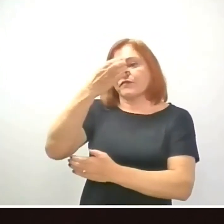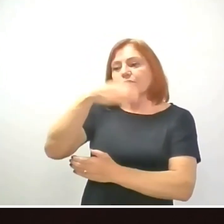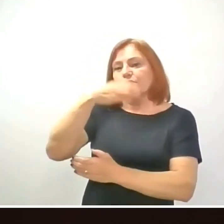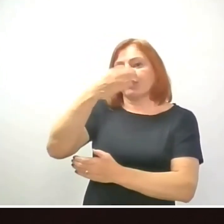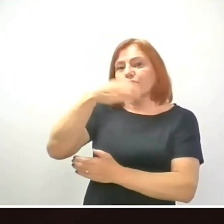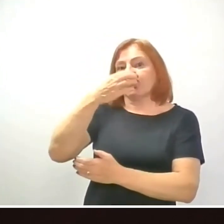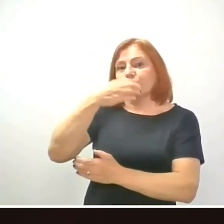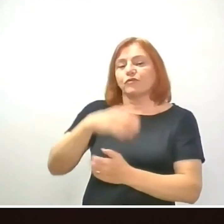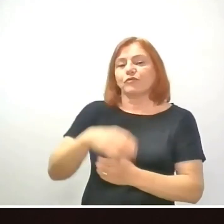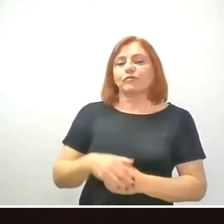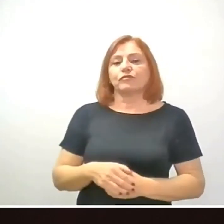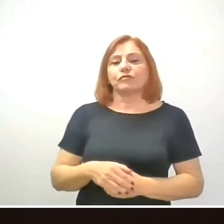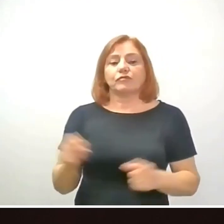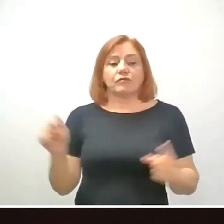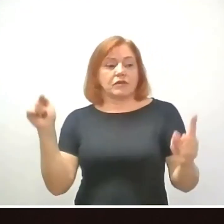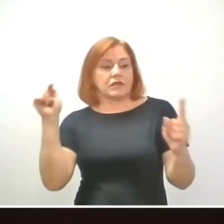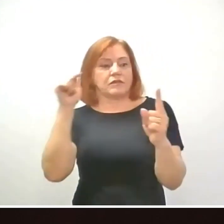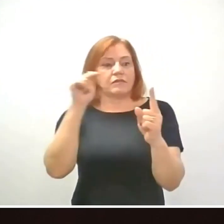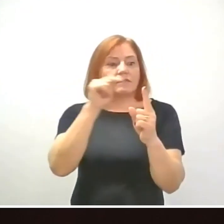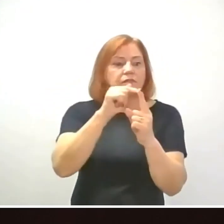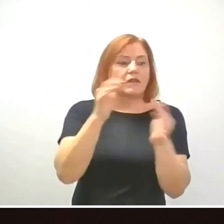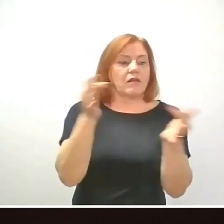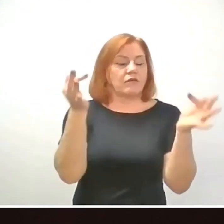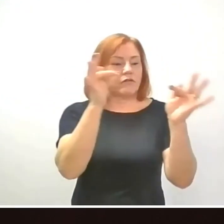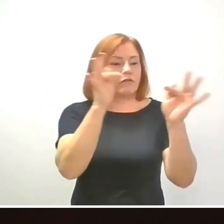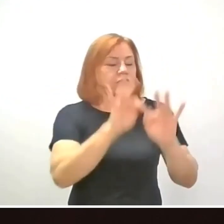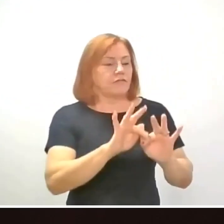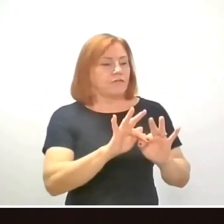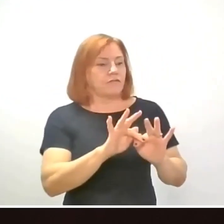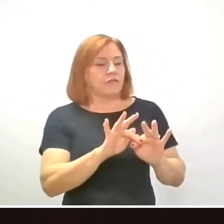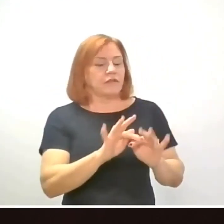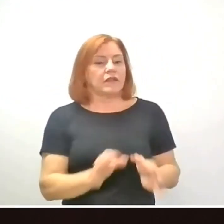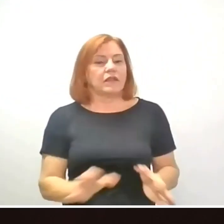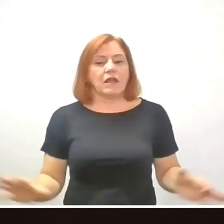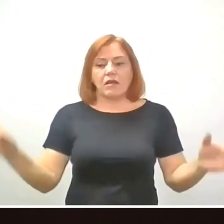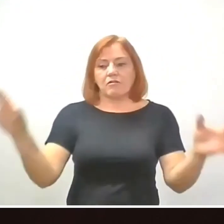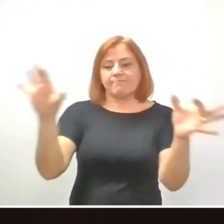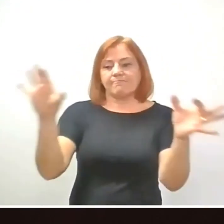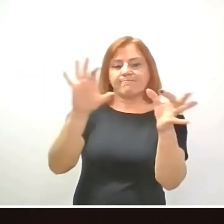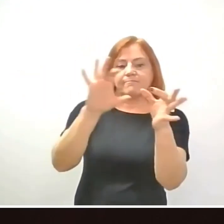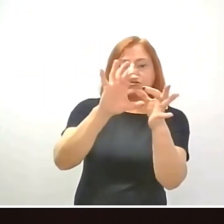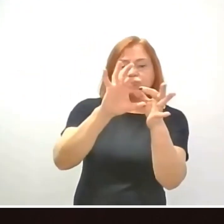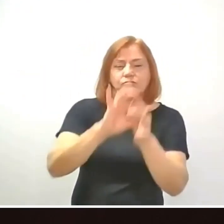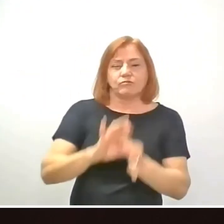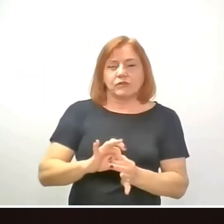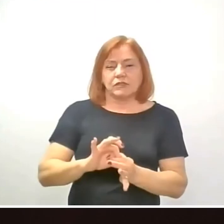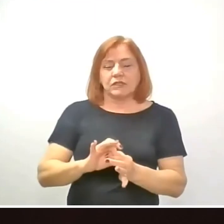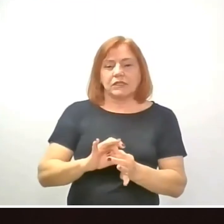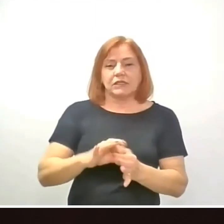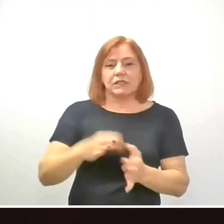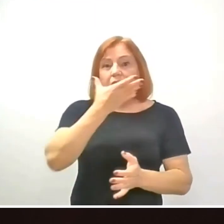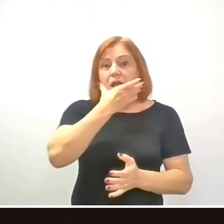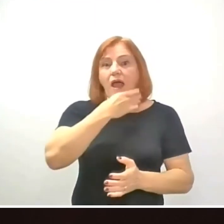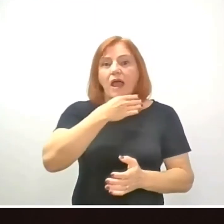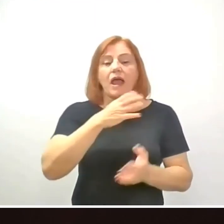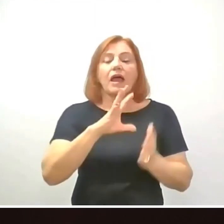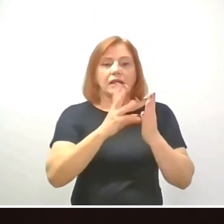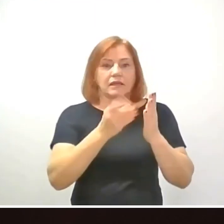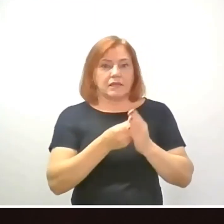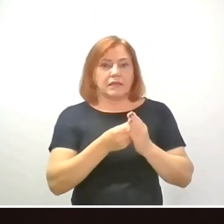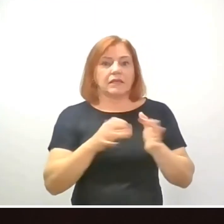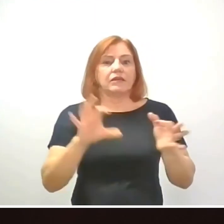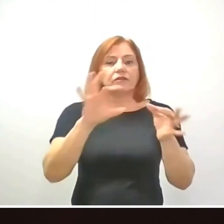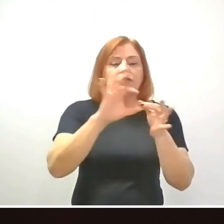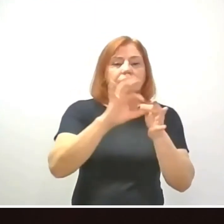igreja se tornar uma com o próprio Pai e Filho. E fazemos parte